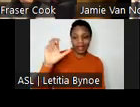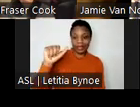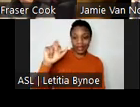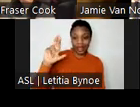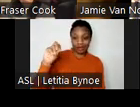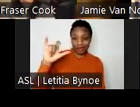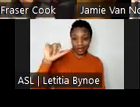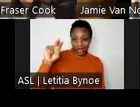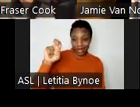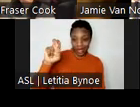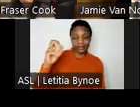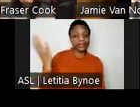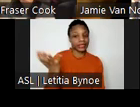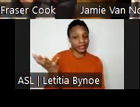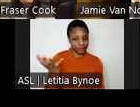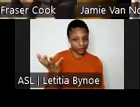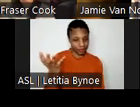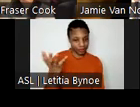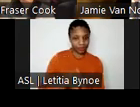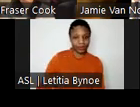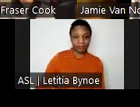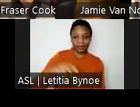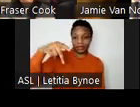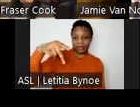aquí madel frer aquí